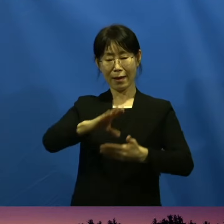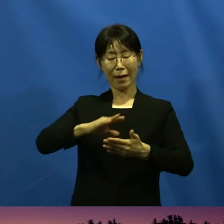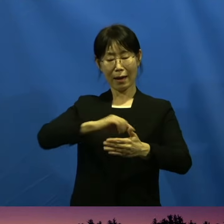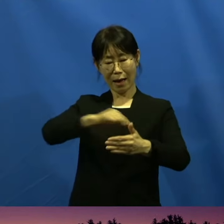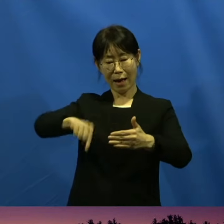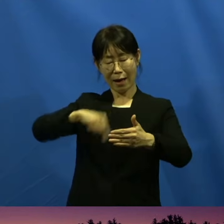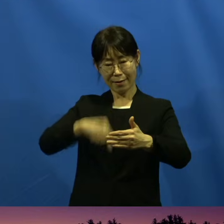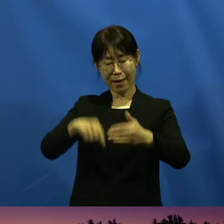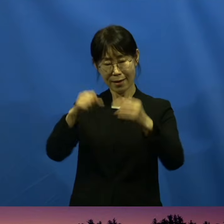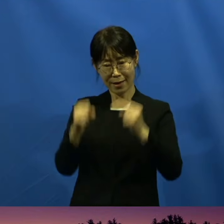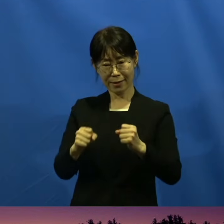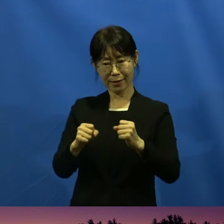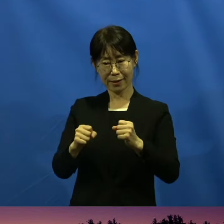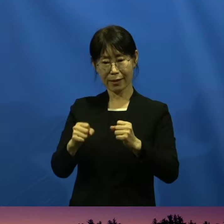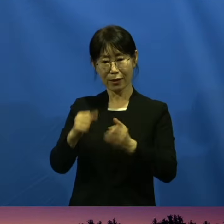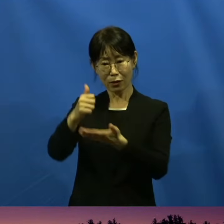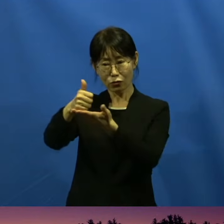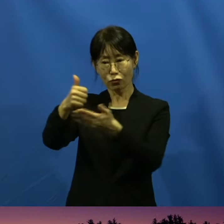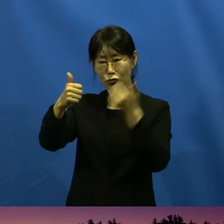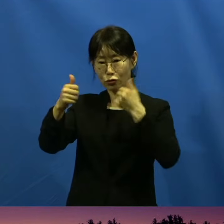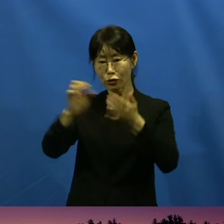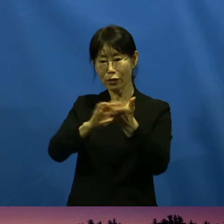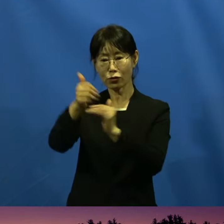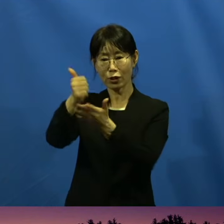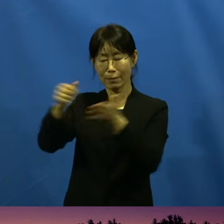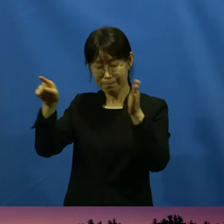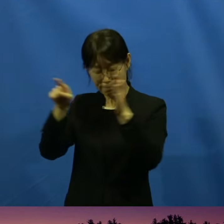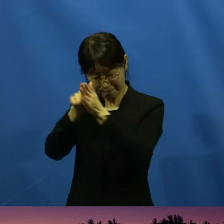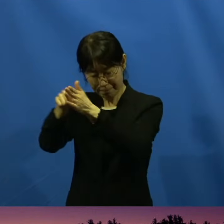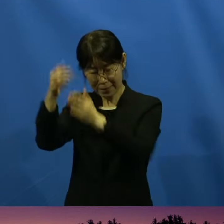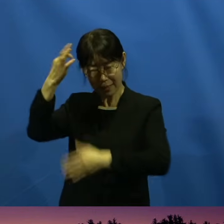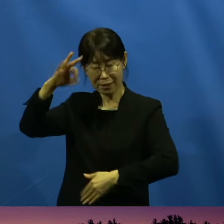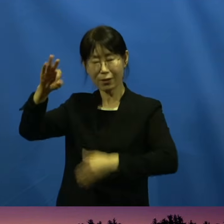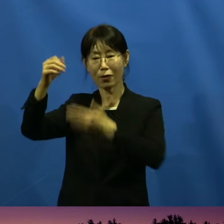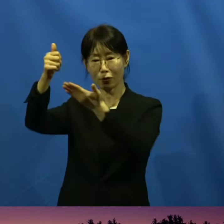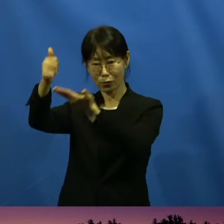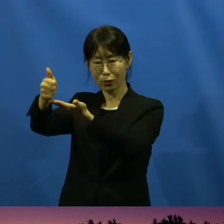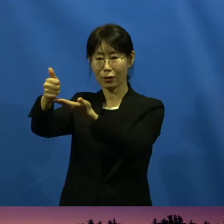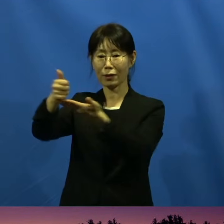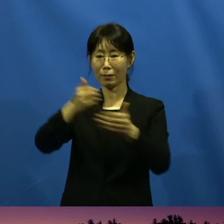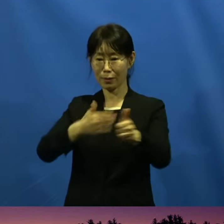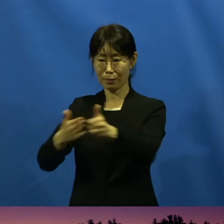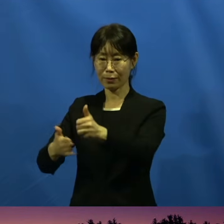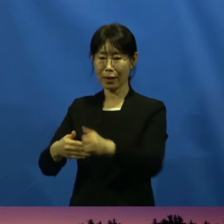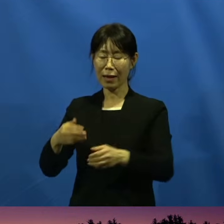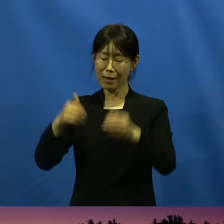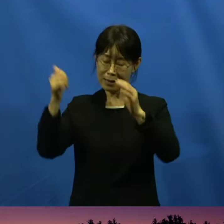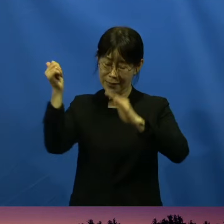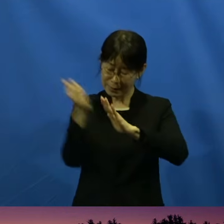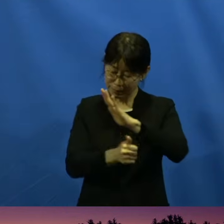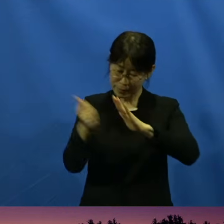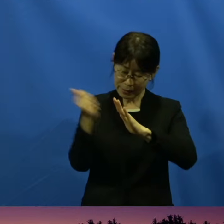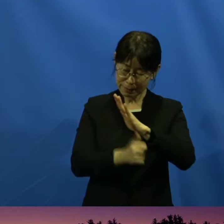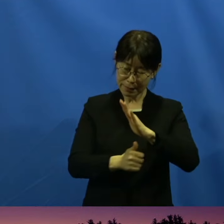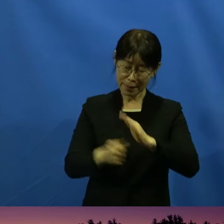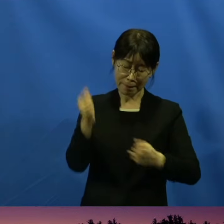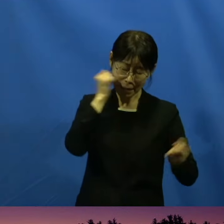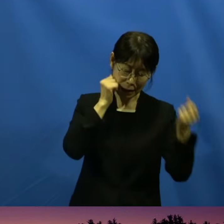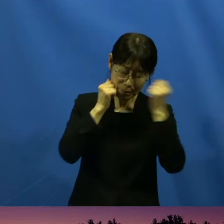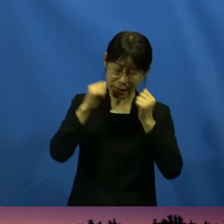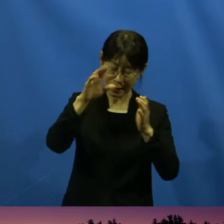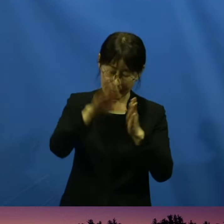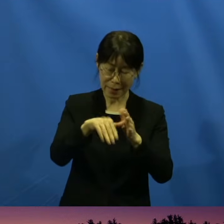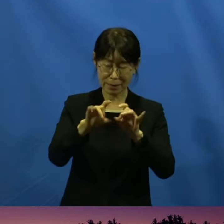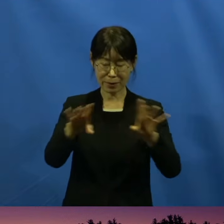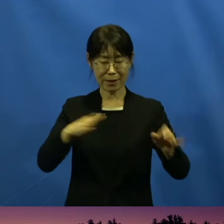계시는 그분을 인정하고 신뢰하십시오. 힘들고 어렵고 실패하고 넘어질 때마다 다시 내